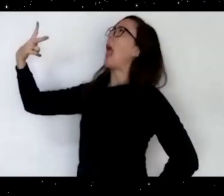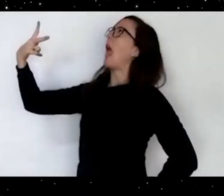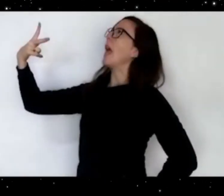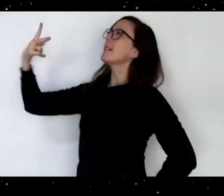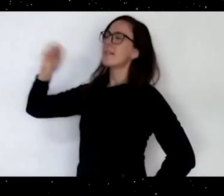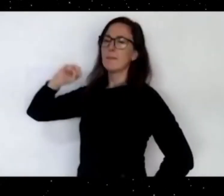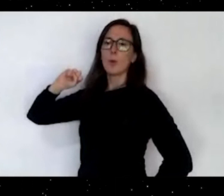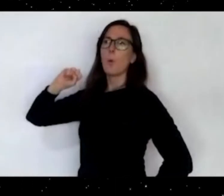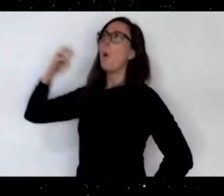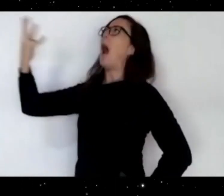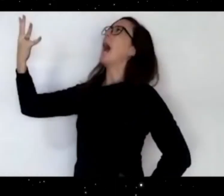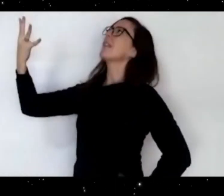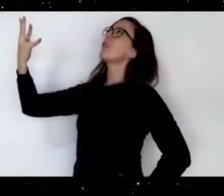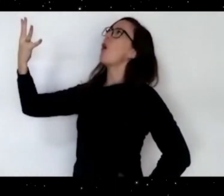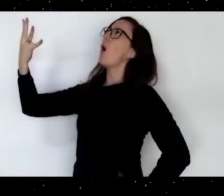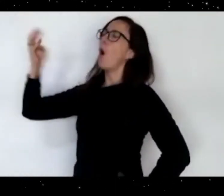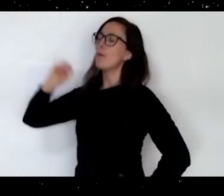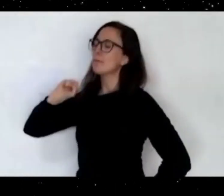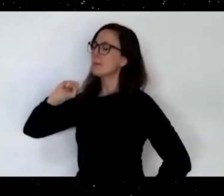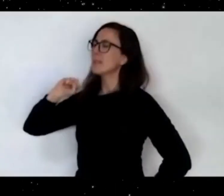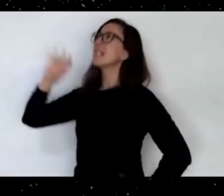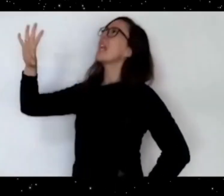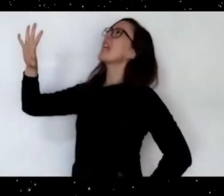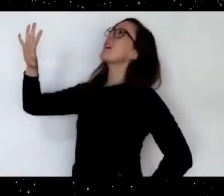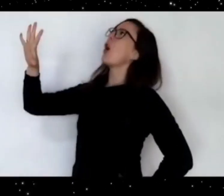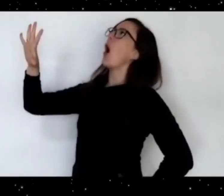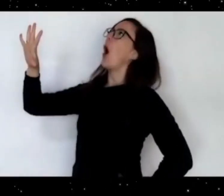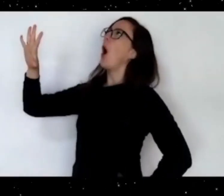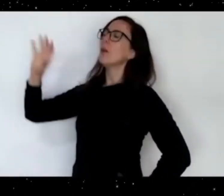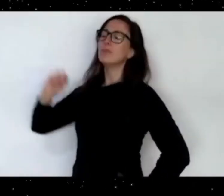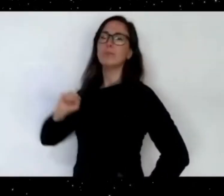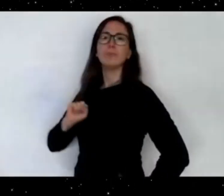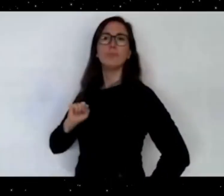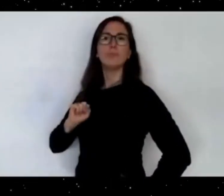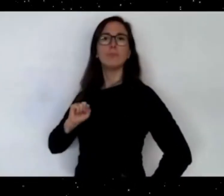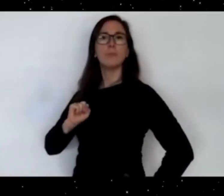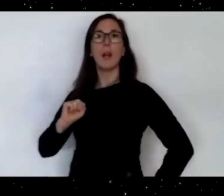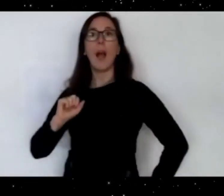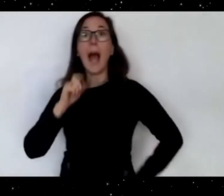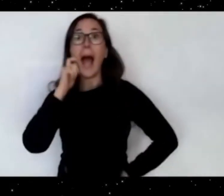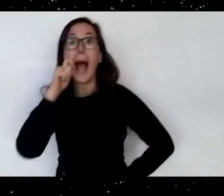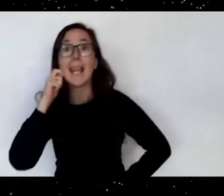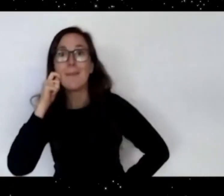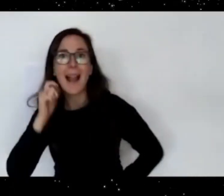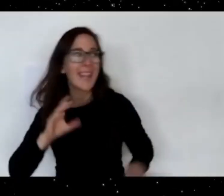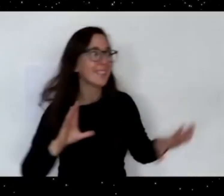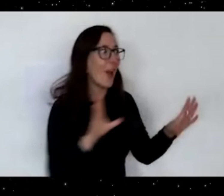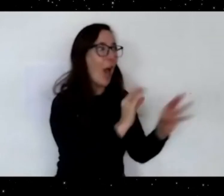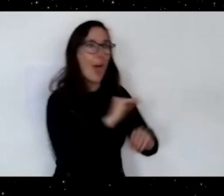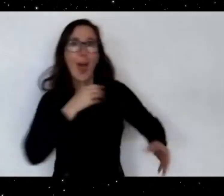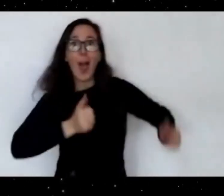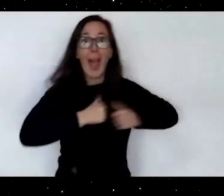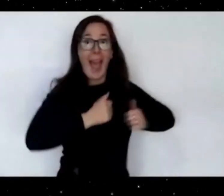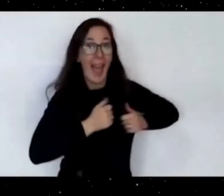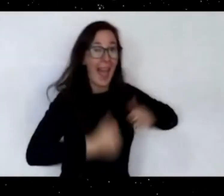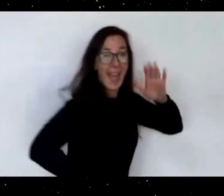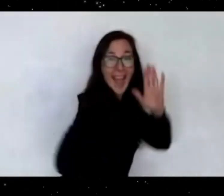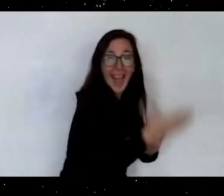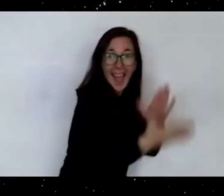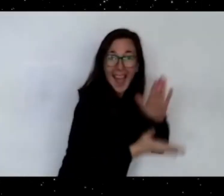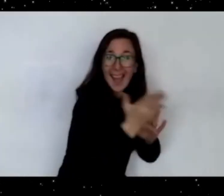tres, cuatro, cinco. Todos corren y huelan a